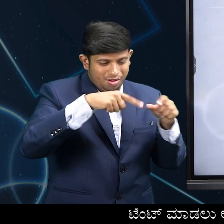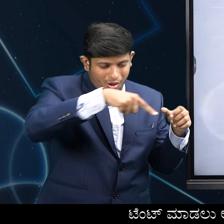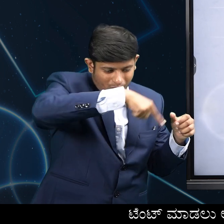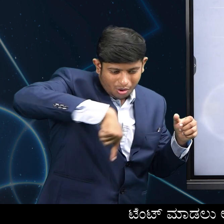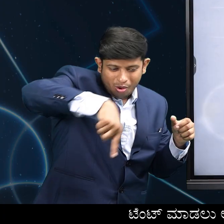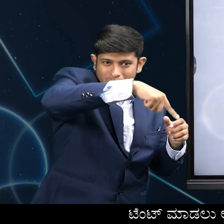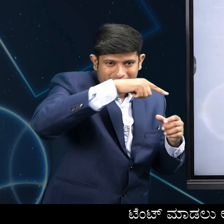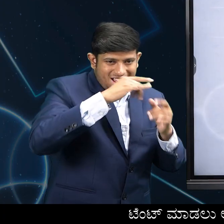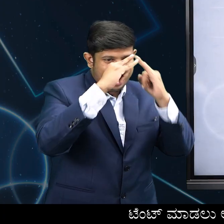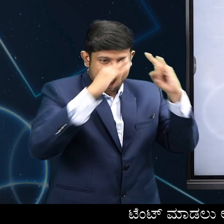ಕಂಡುಹಿಡಿಯಿರಿ.